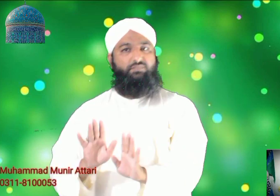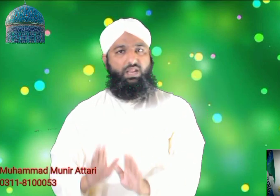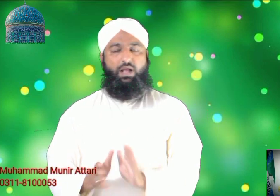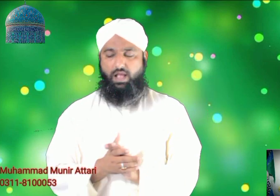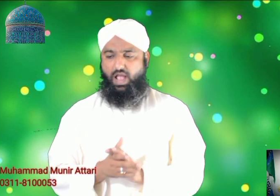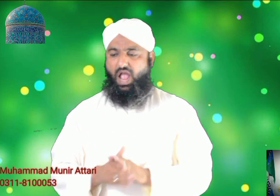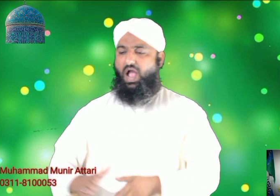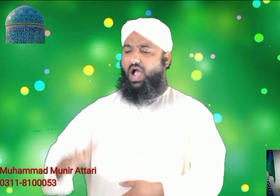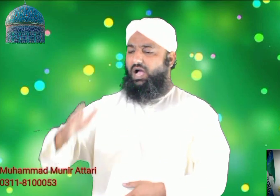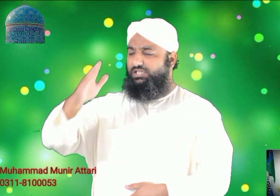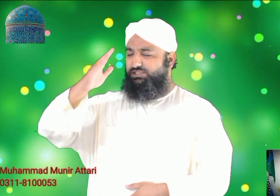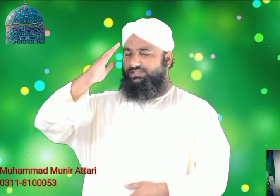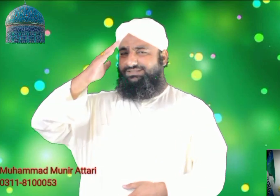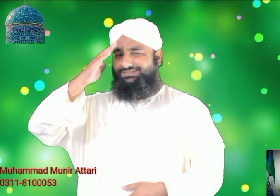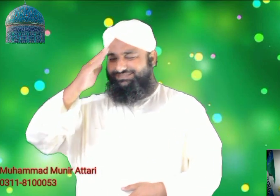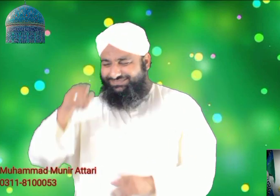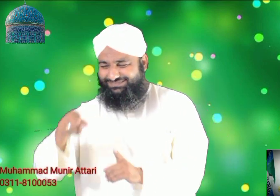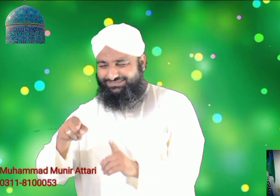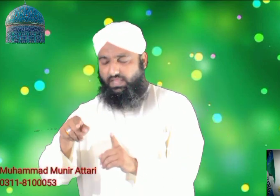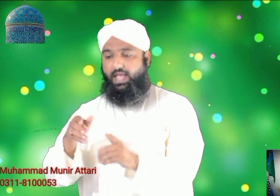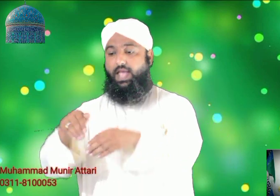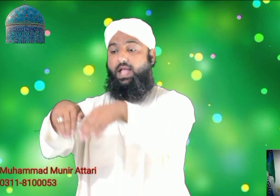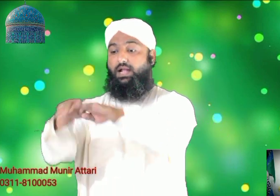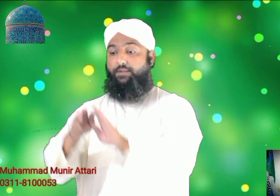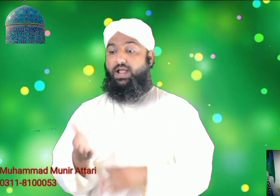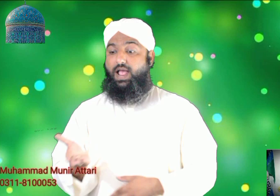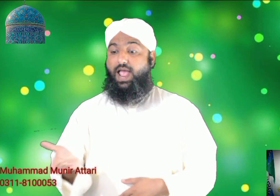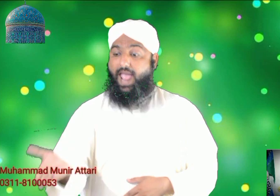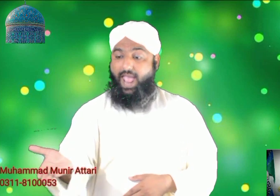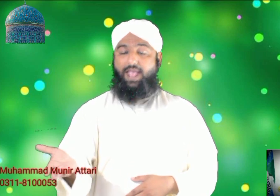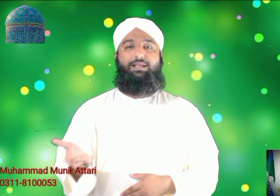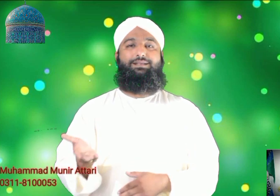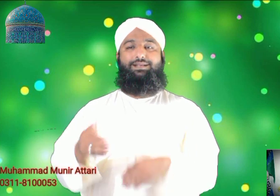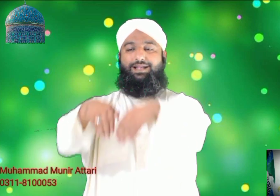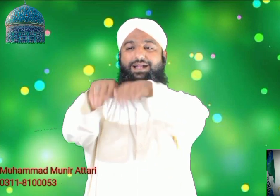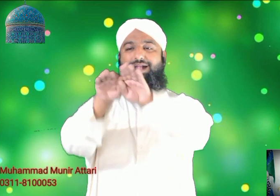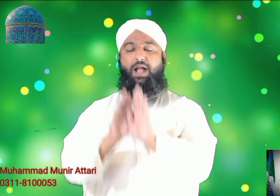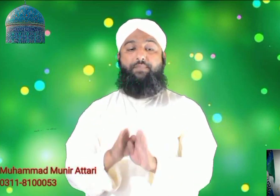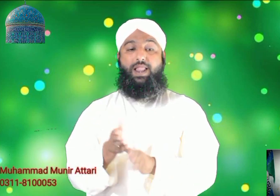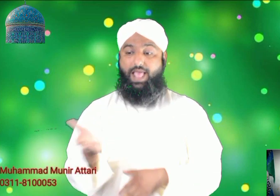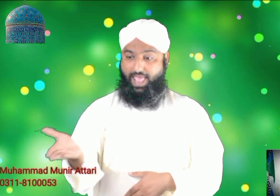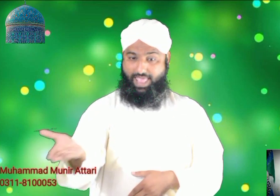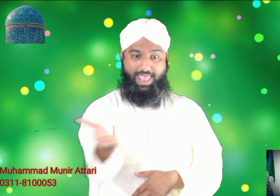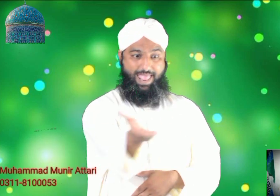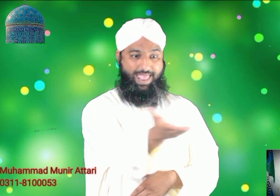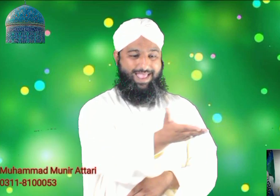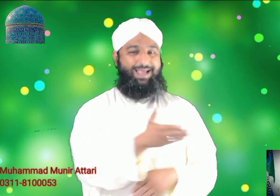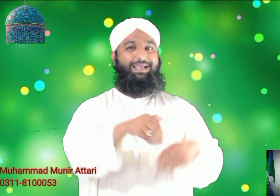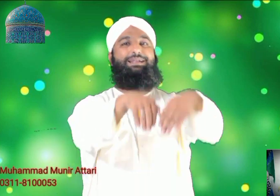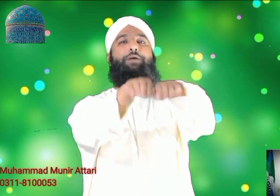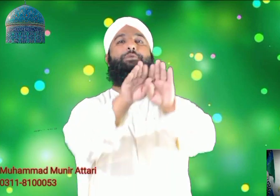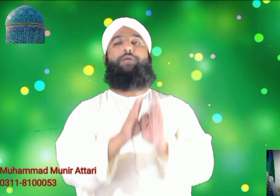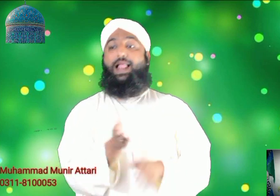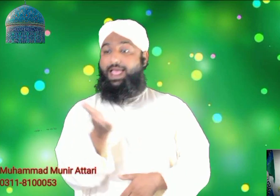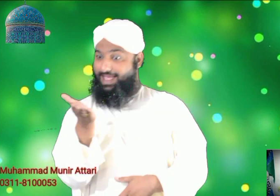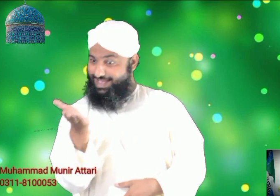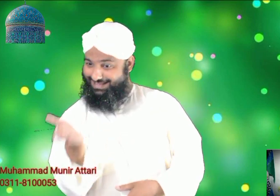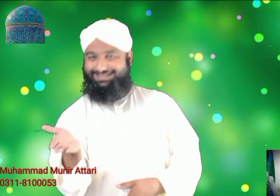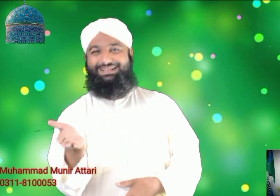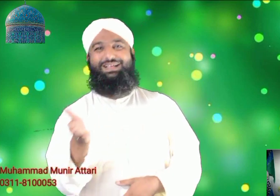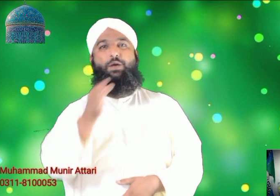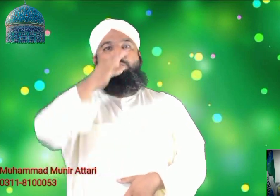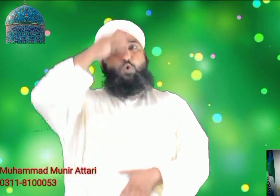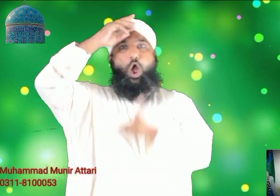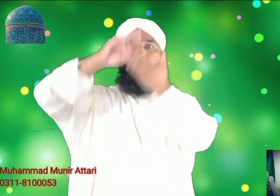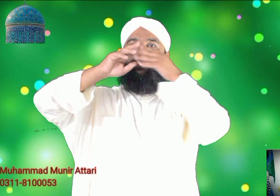یا اہل القبور، اے قبر والوں، یا کے ساتھ بول رہے ہو نا بھائی. اور یہ کیا ہے؟ سنت ہے. نبی پاک